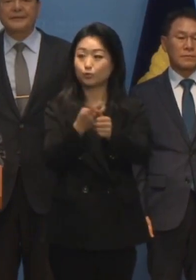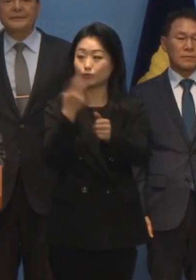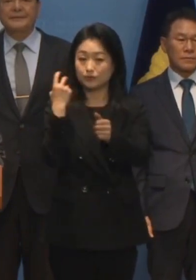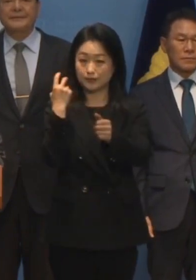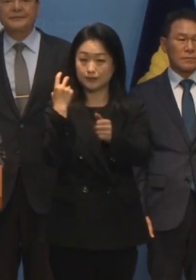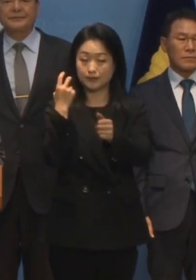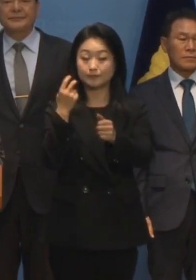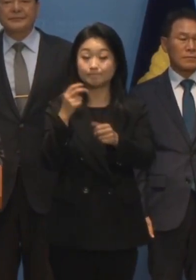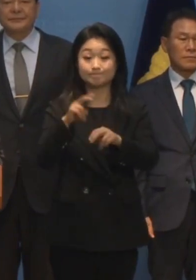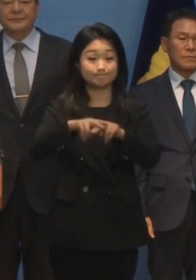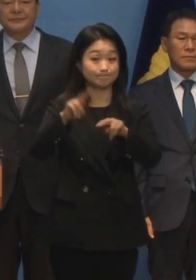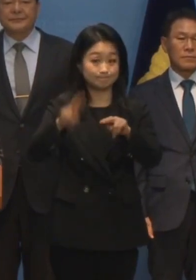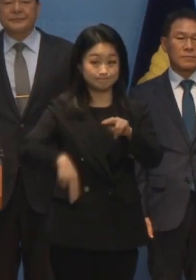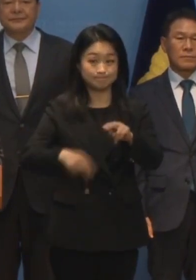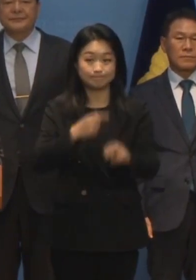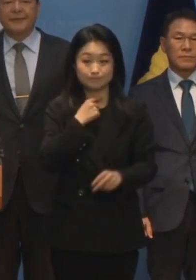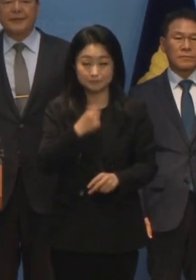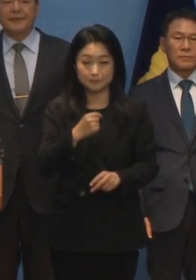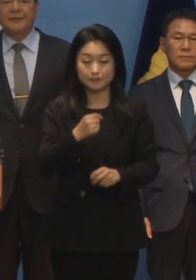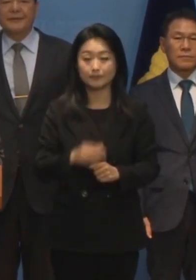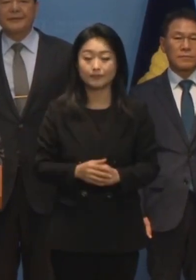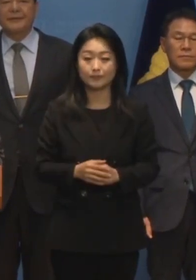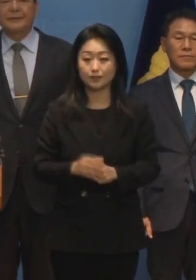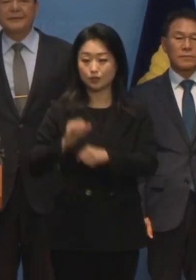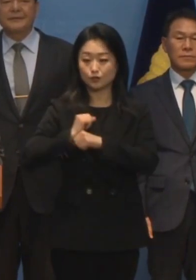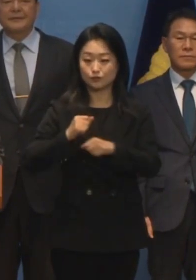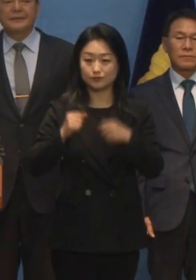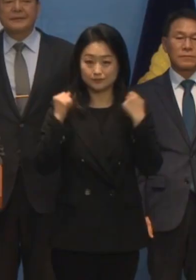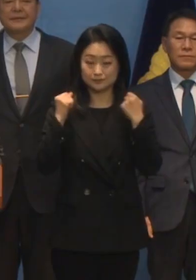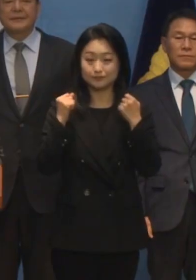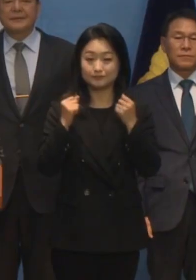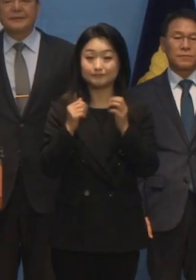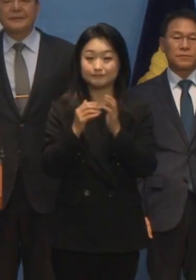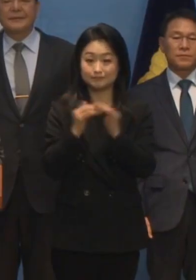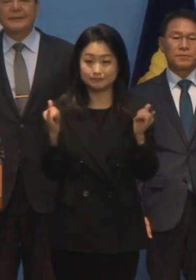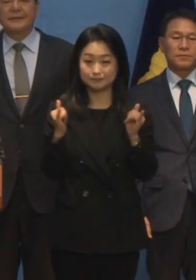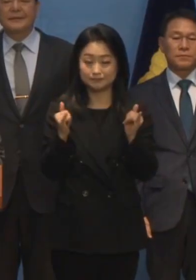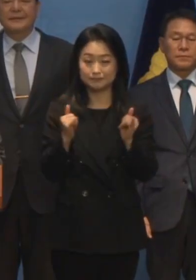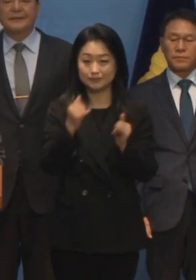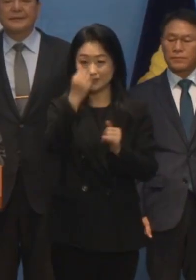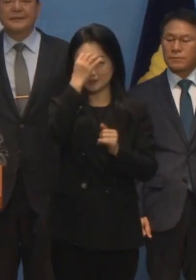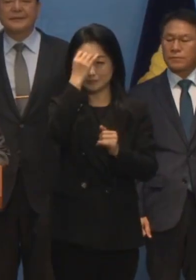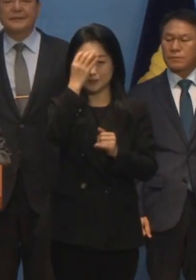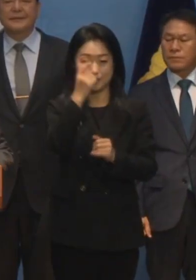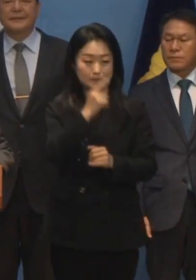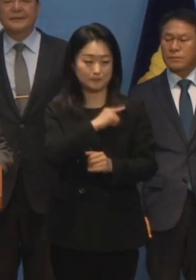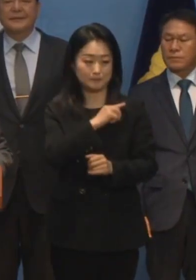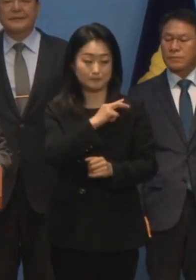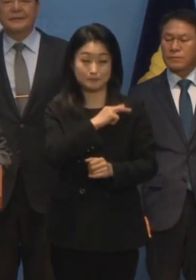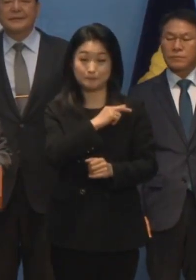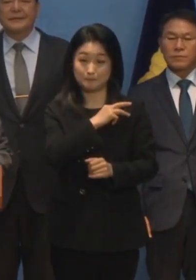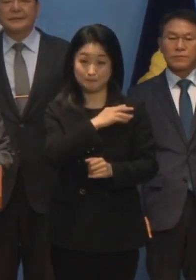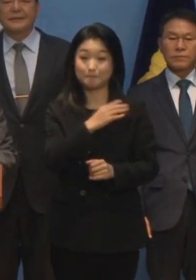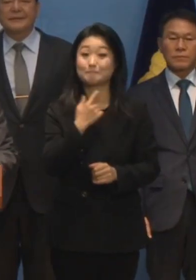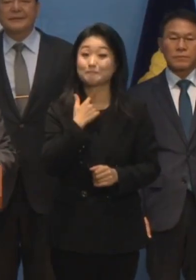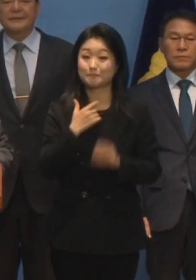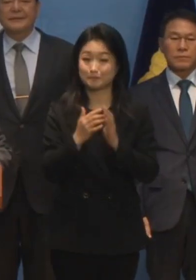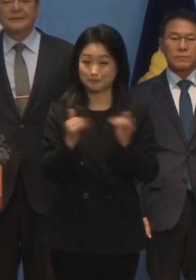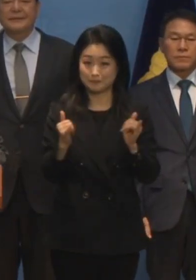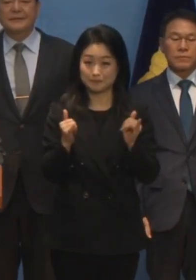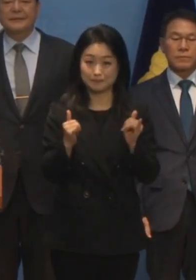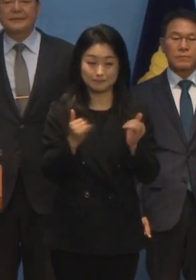요구하는 예비역 장군 시국선언 및 기자회견을 하겠습니다. 오늘 예비역